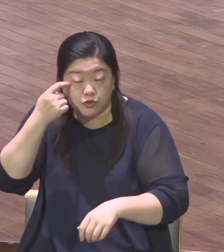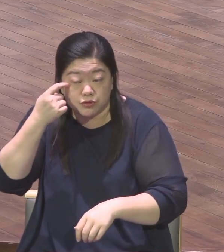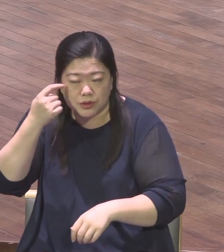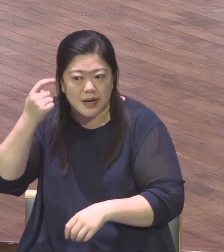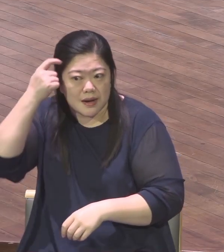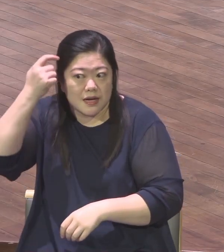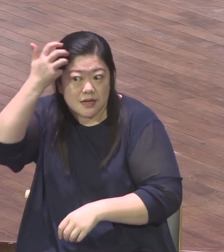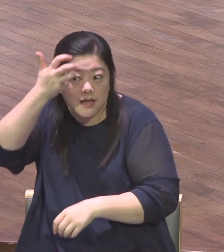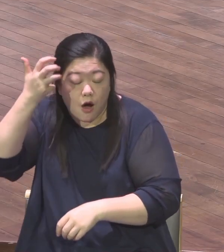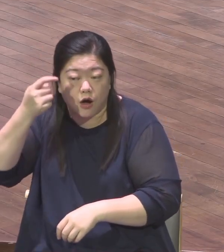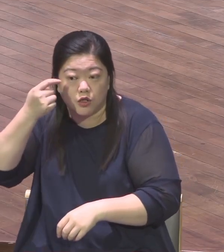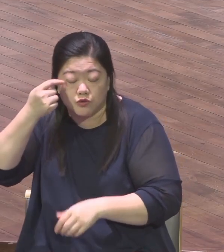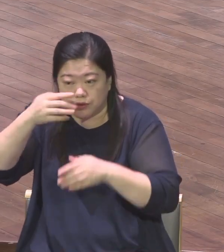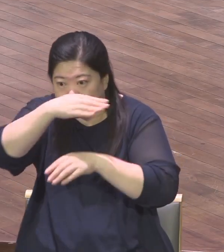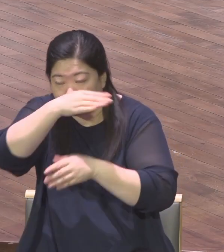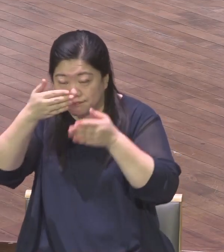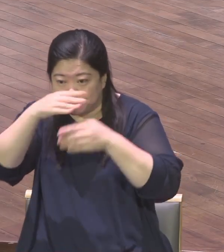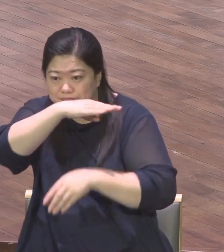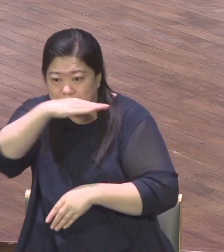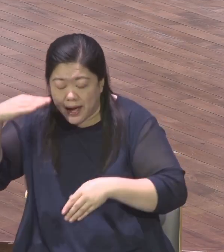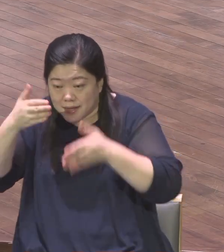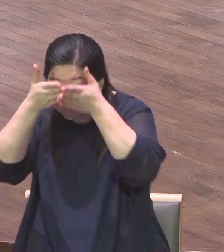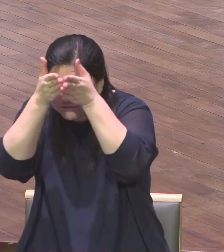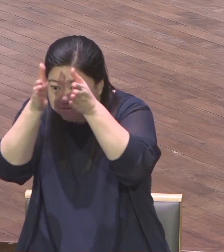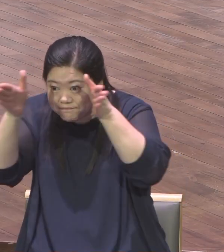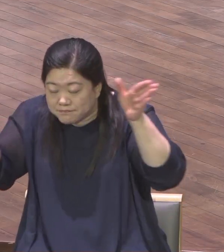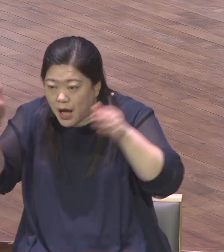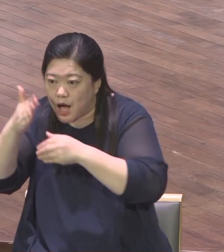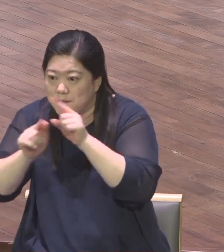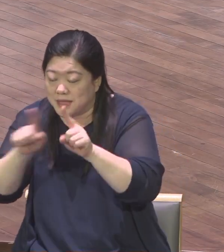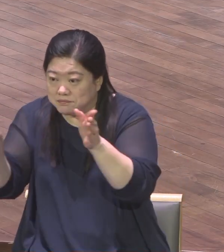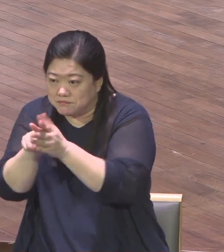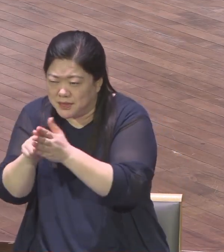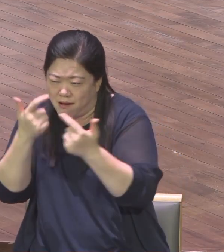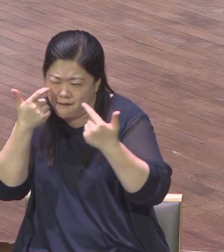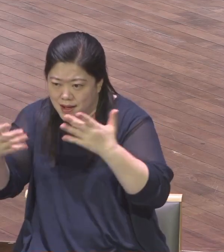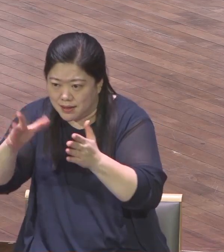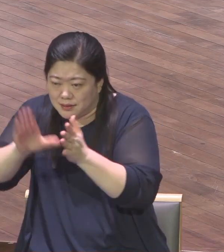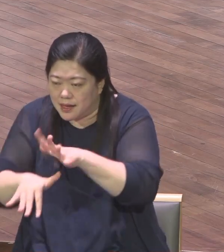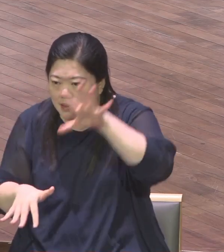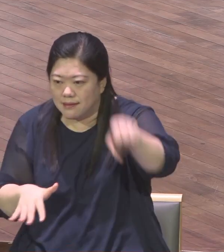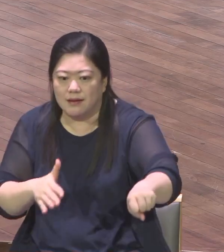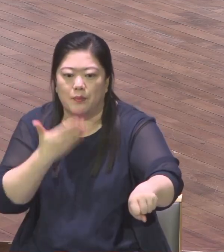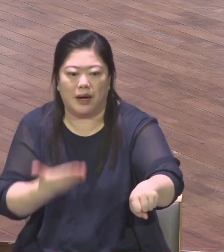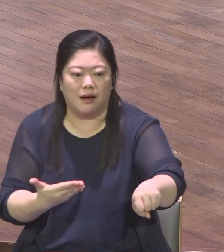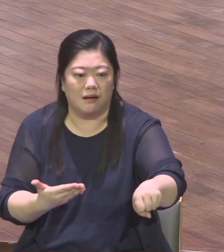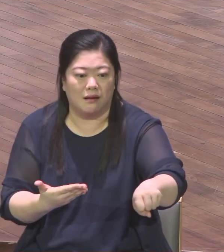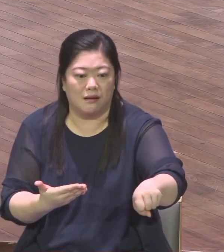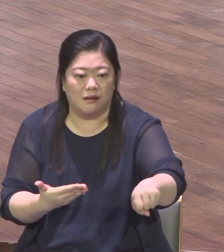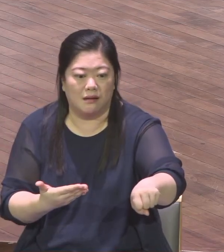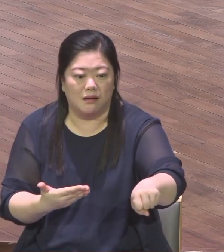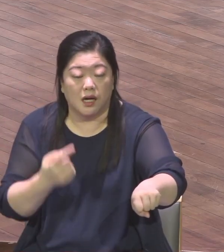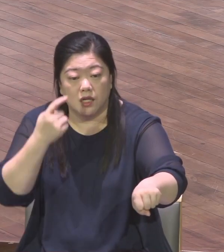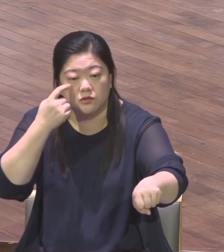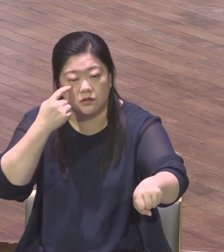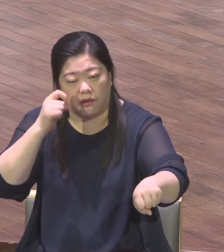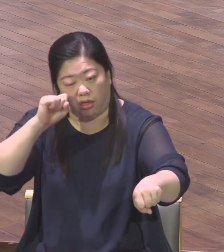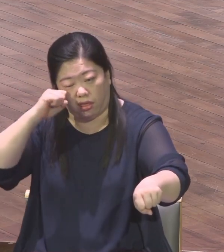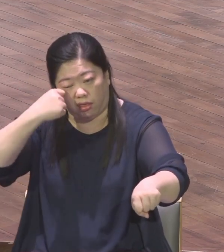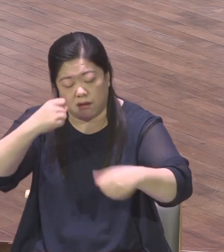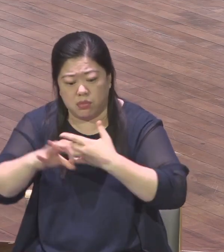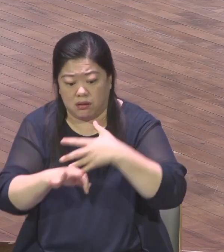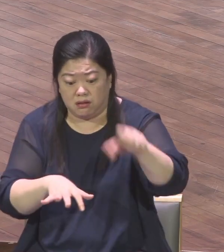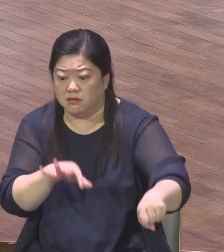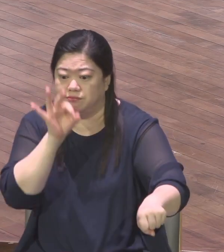눈이 아니라 하나님의 언약 반드시 성취된다는, 하나님 말씀은 반드시 성취된다는 믿음의